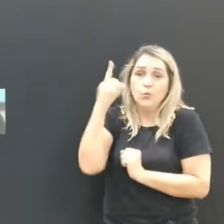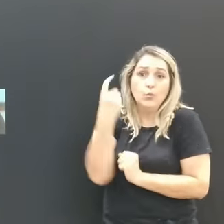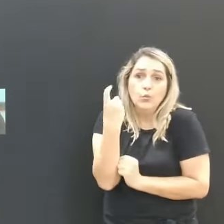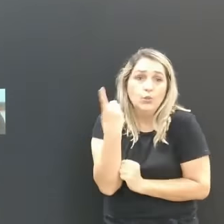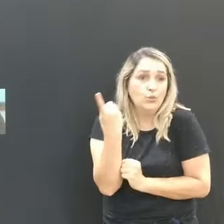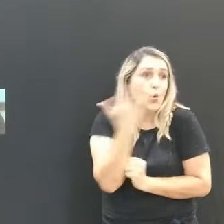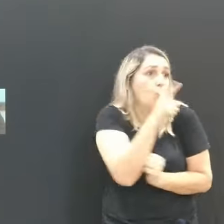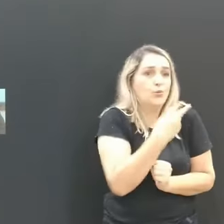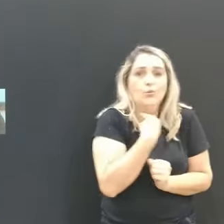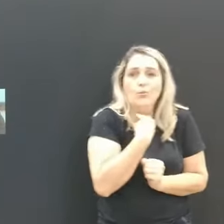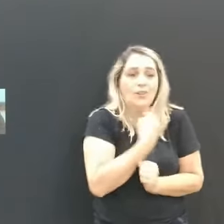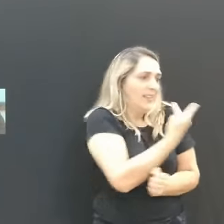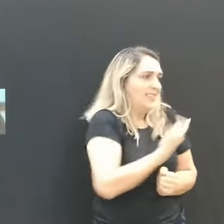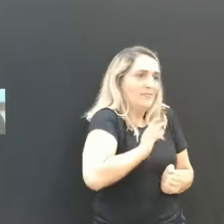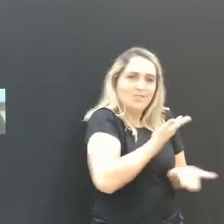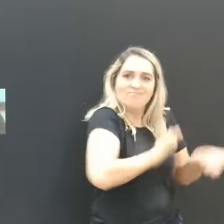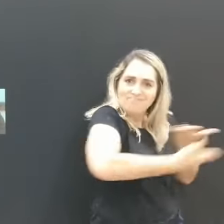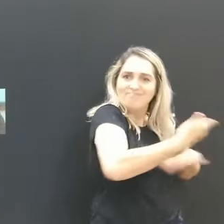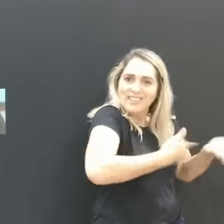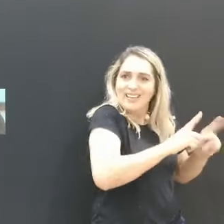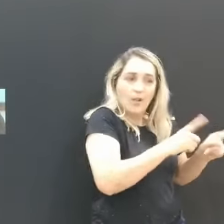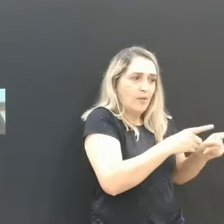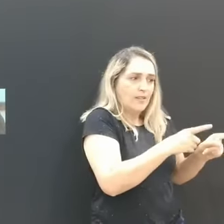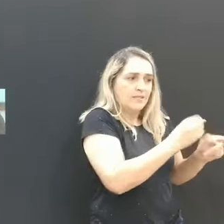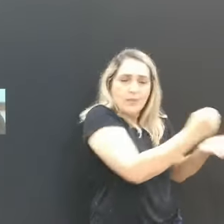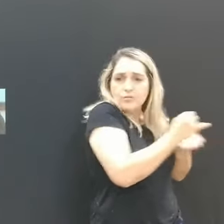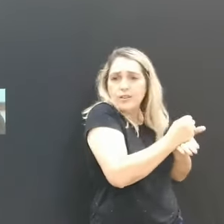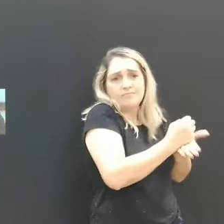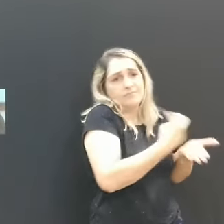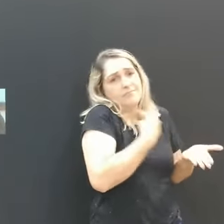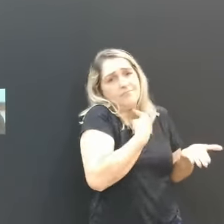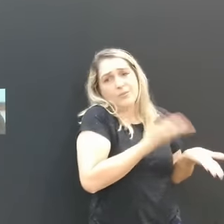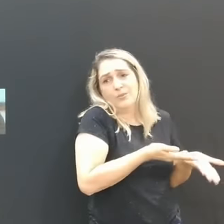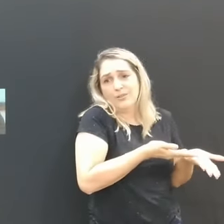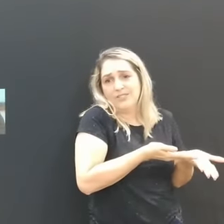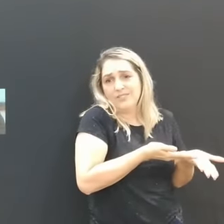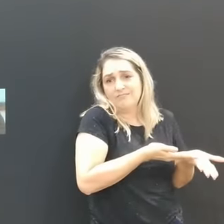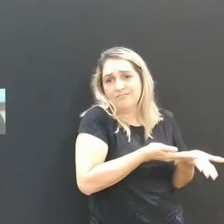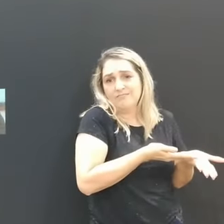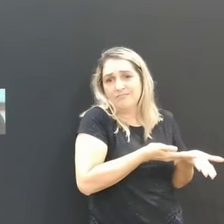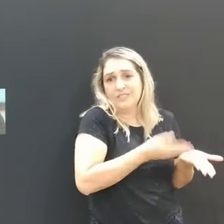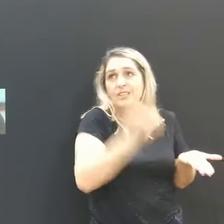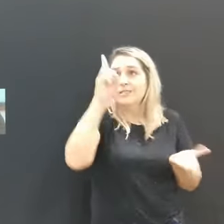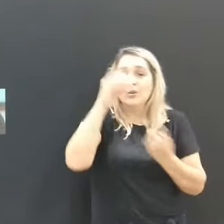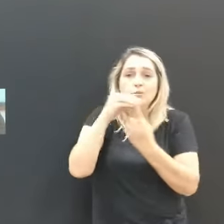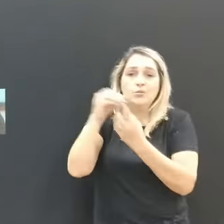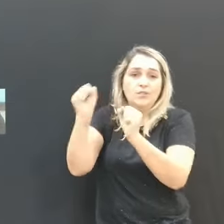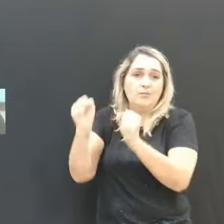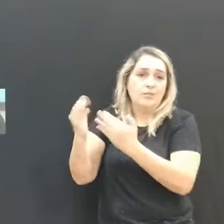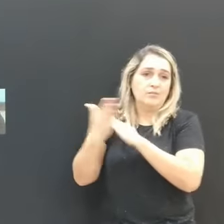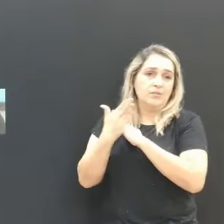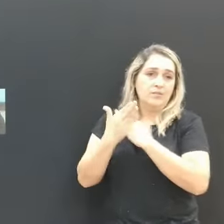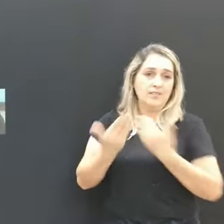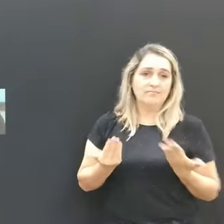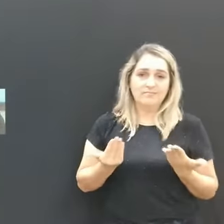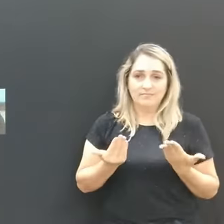intimidade. Precisamos fazer a mesma coisa com o Senhor. Praticar essa vida de intimidade. E com o Senhor é a mesma coisa.